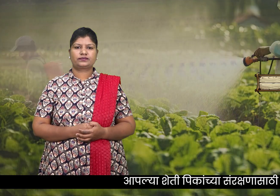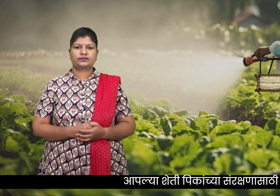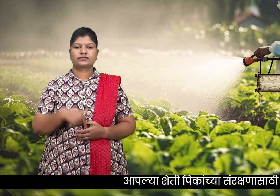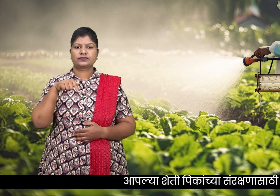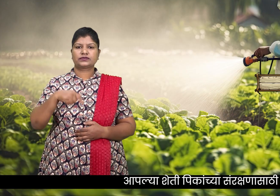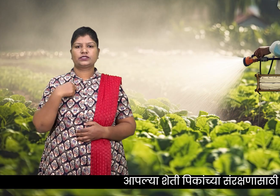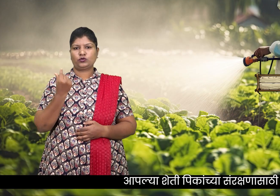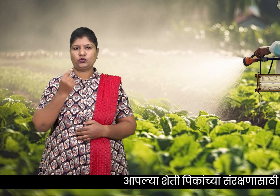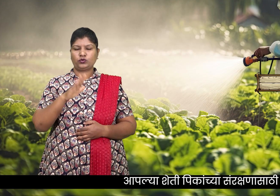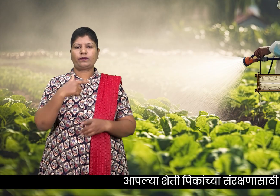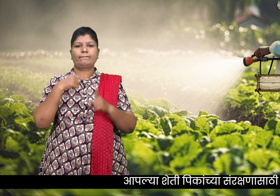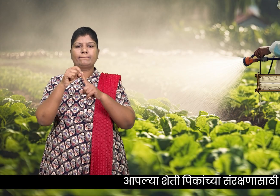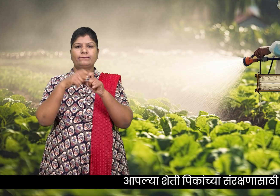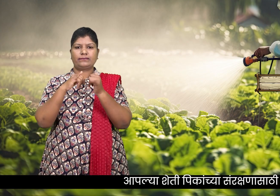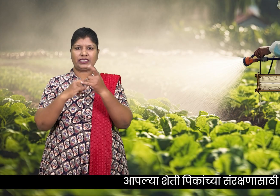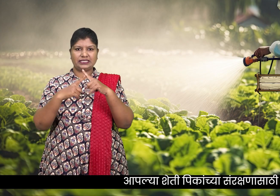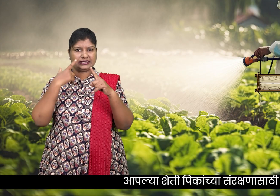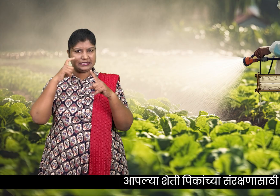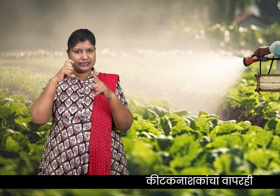आपल्या शेती पिकांच्या संरक्षणासाठी